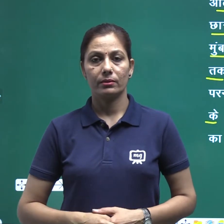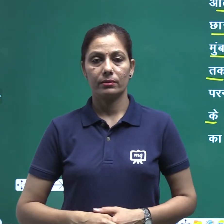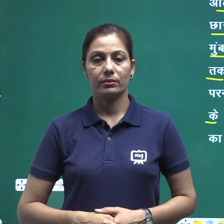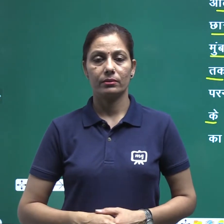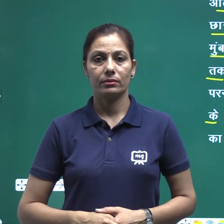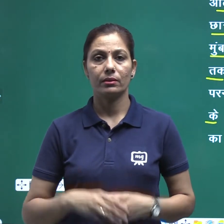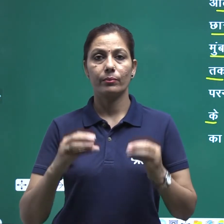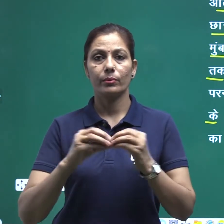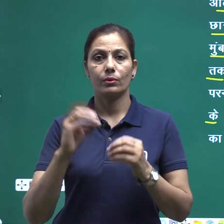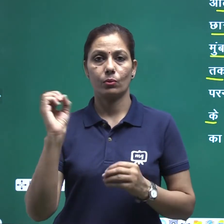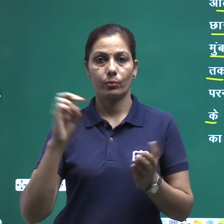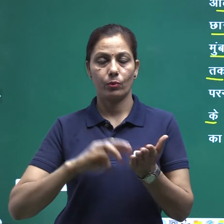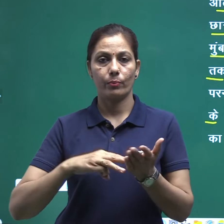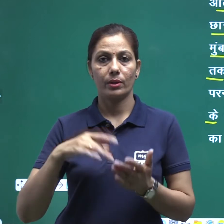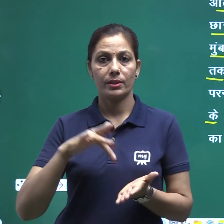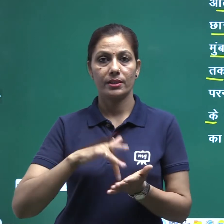मुंबई में ही